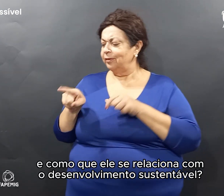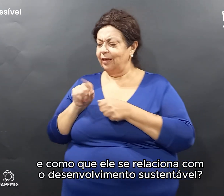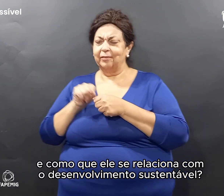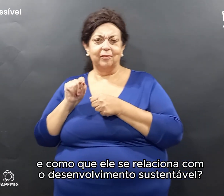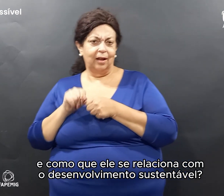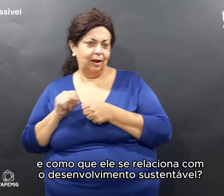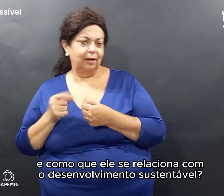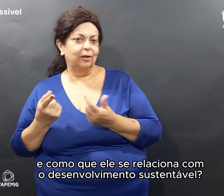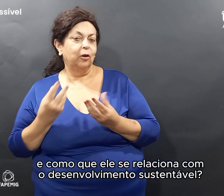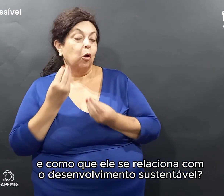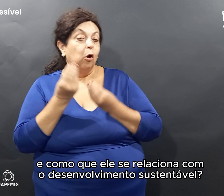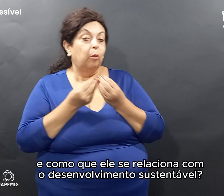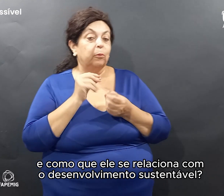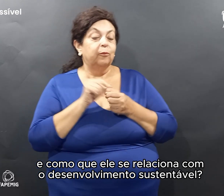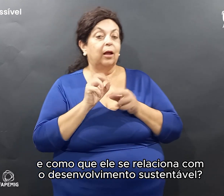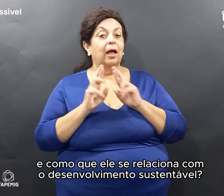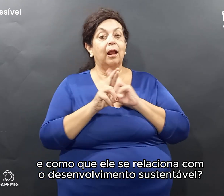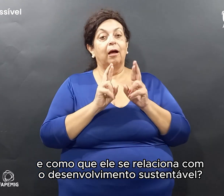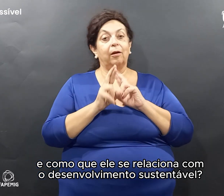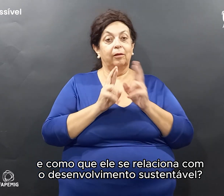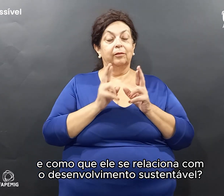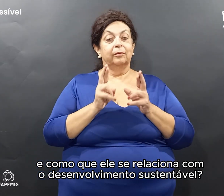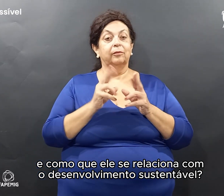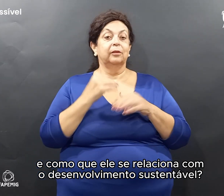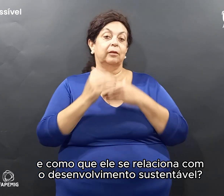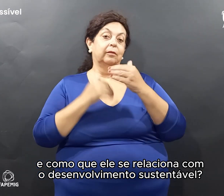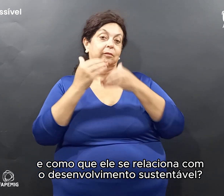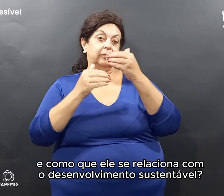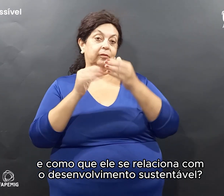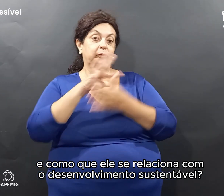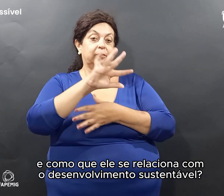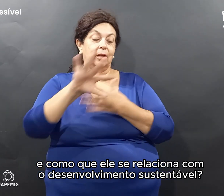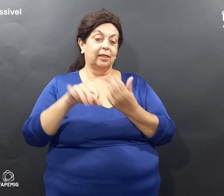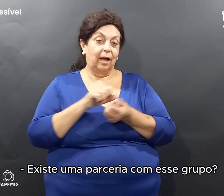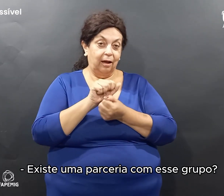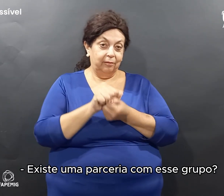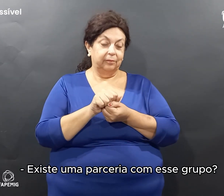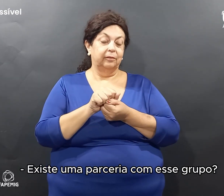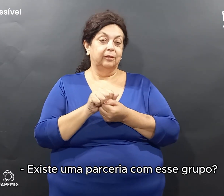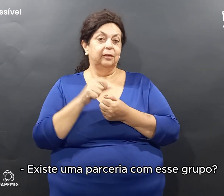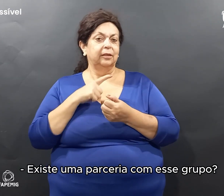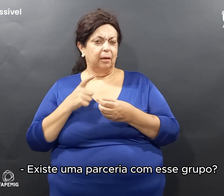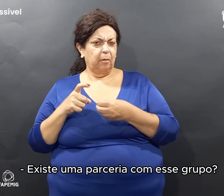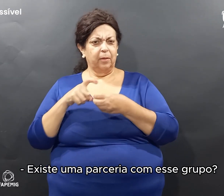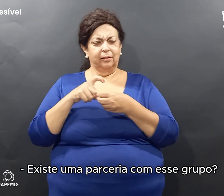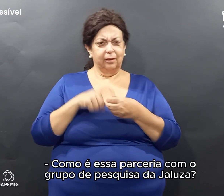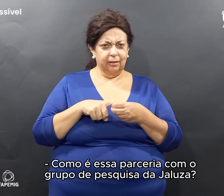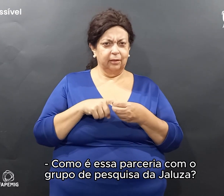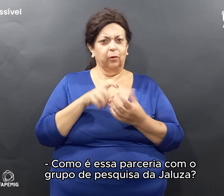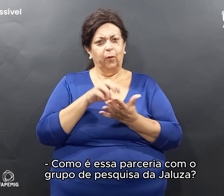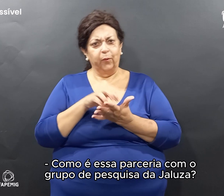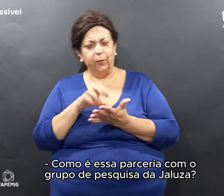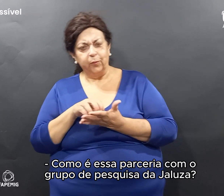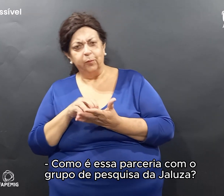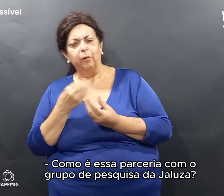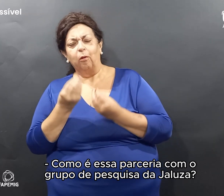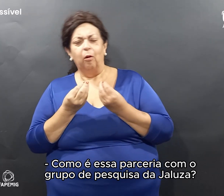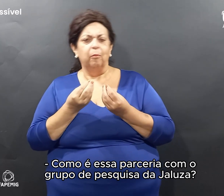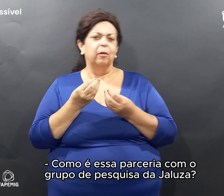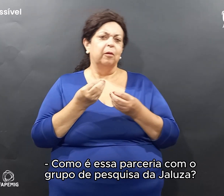e como que ele se relaciona com o desenvolvimento sustentável, né? Existe uma parceria, né, com esse grupo? Como é que é essa parceria, né, com o grupo de pesquisa